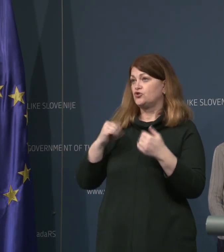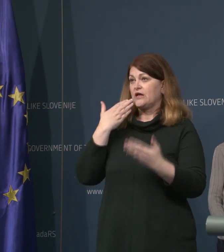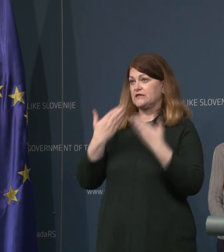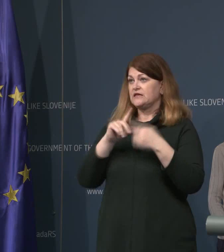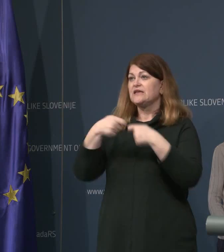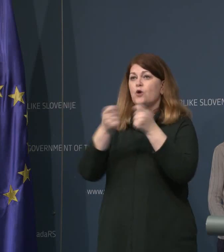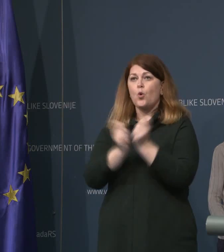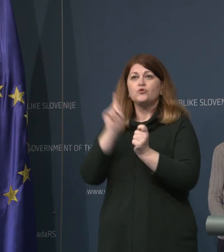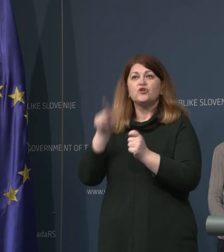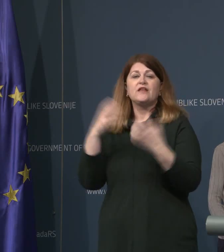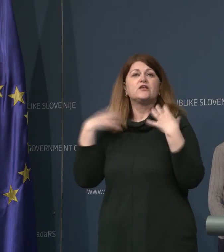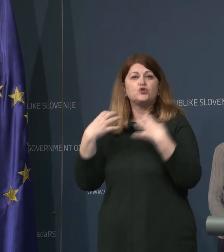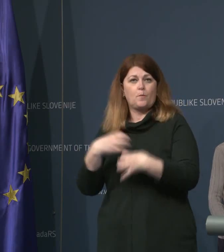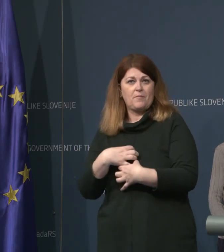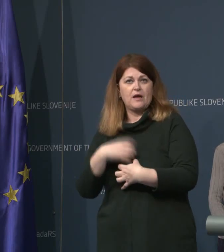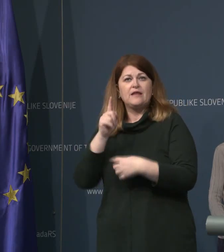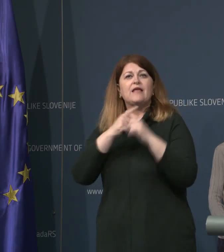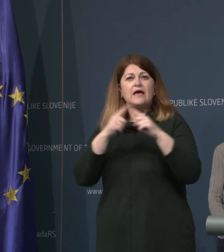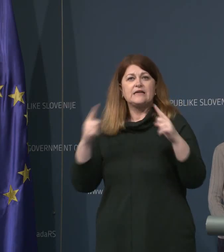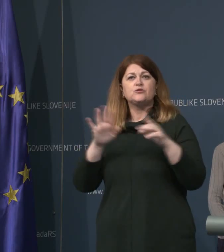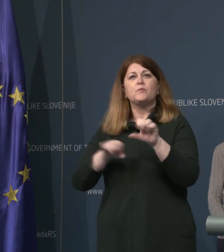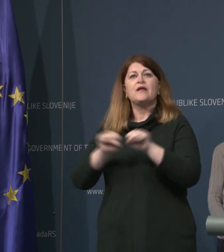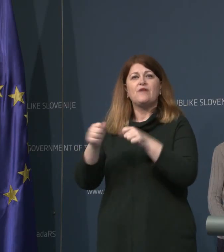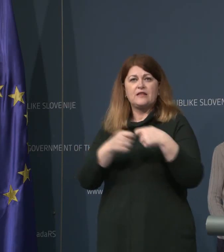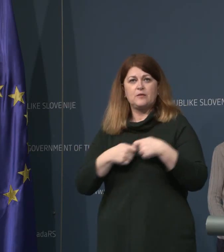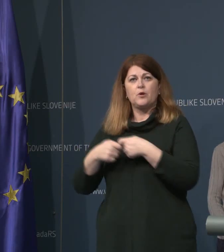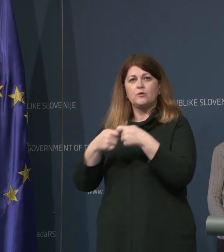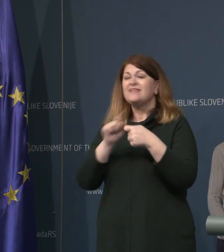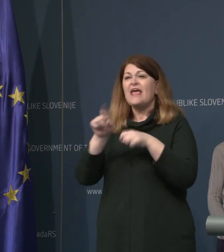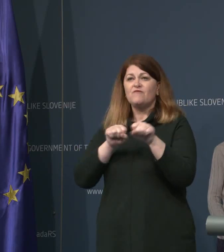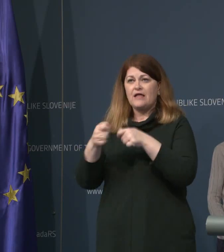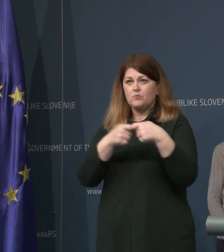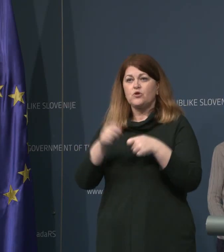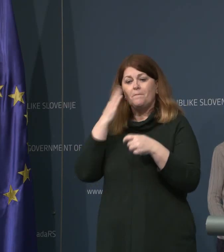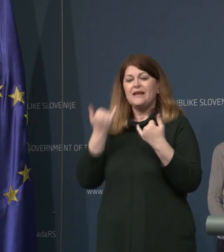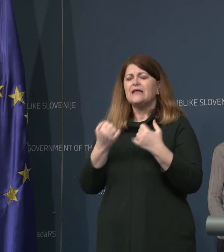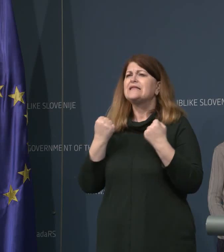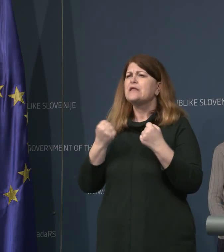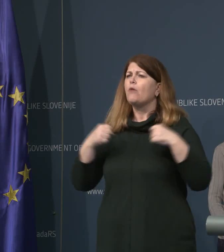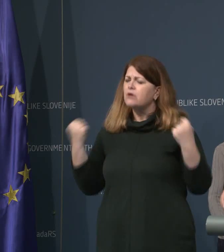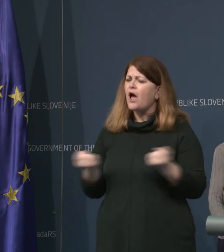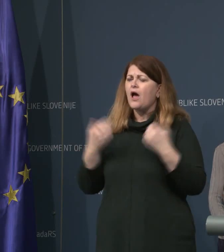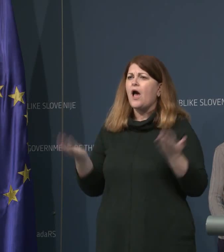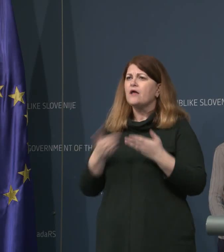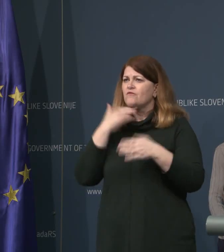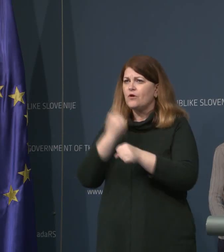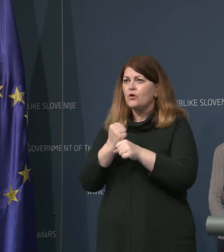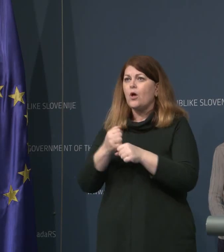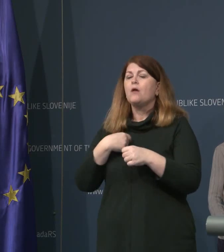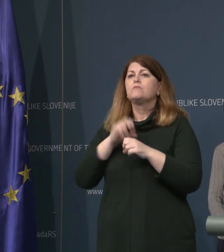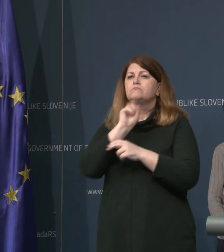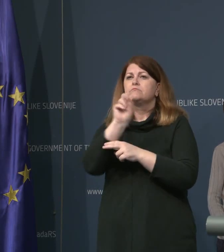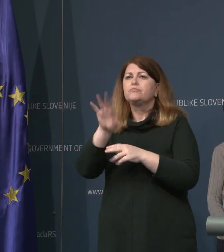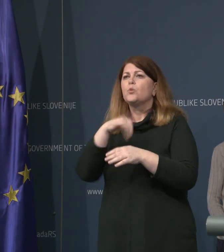z občinami in župani in različnimi nevladnimi organizacijami, danes seveda bili zelo aktivni. Poslali smo pismo